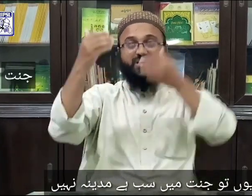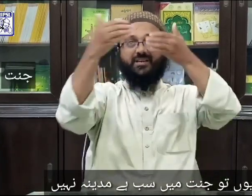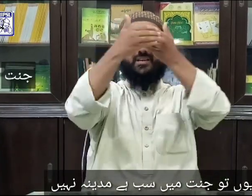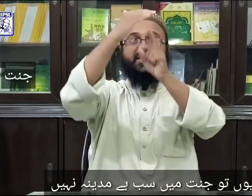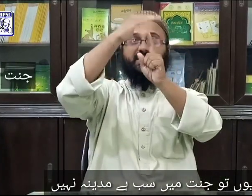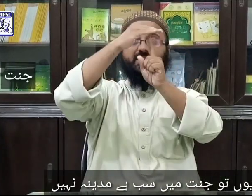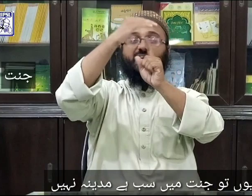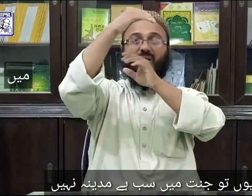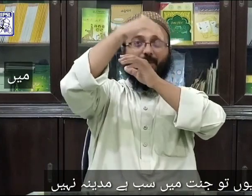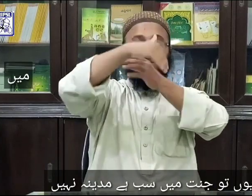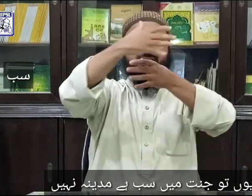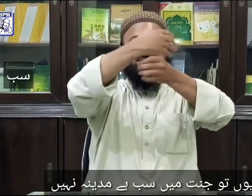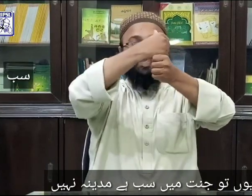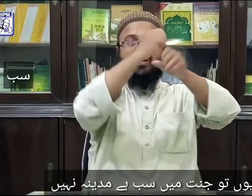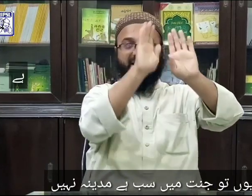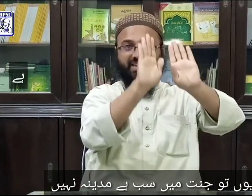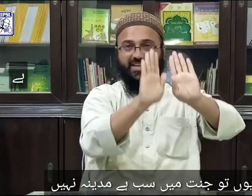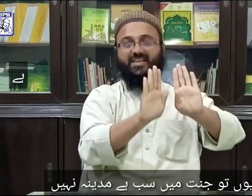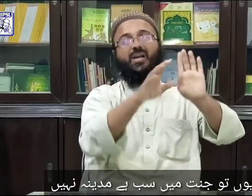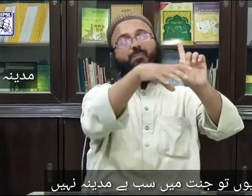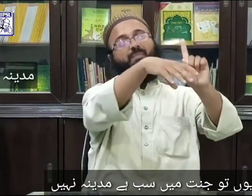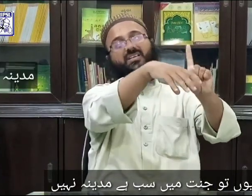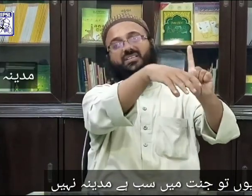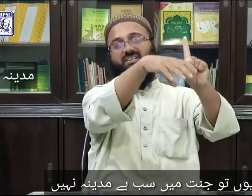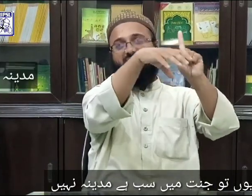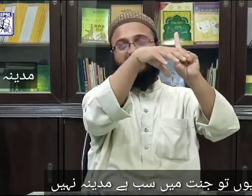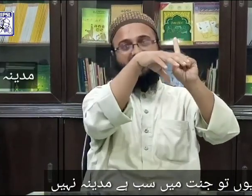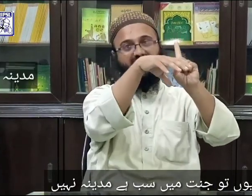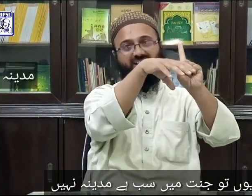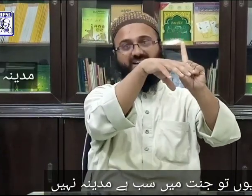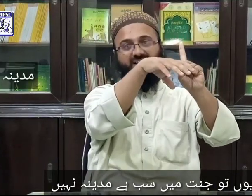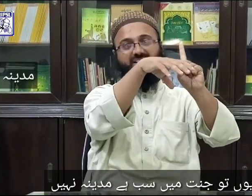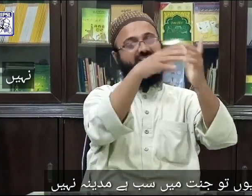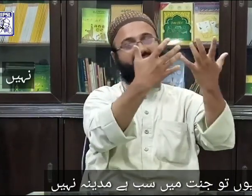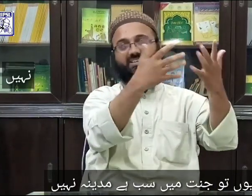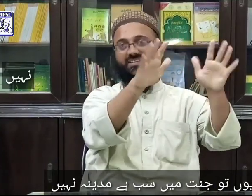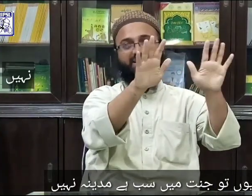جنت میں سب ہے مدینہ نہیں